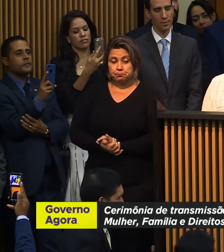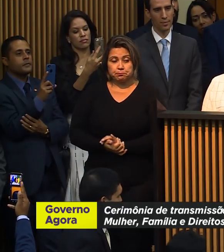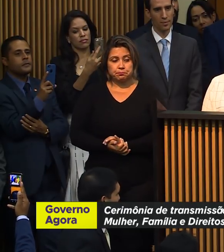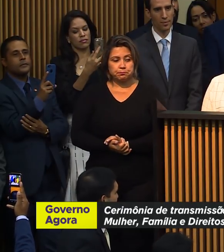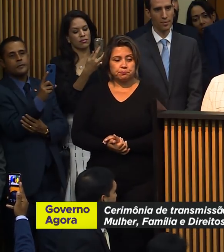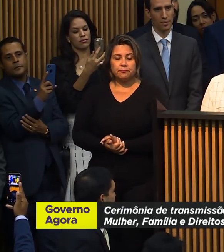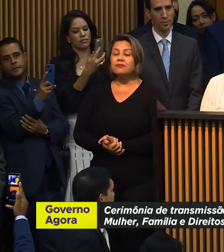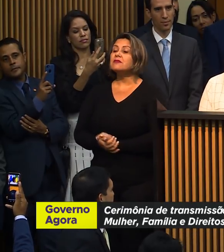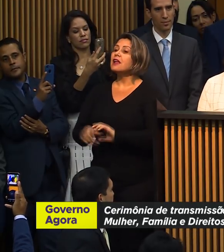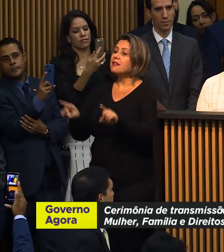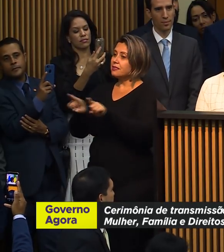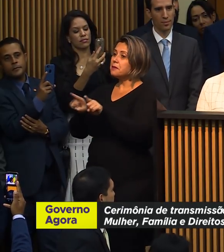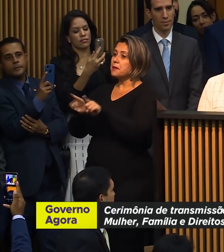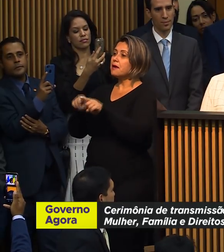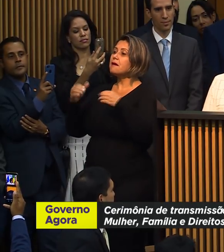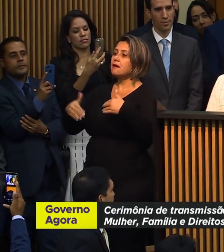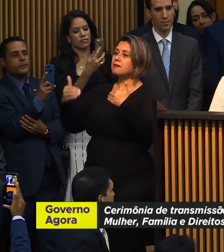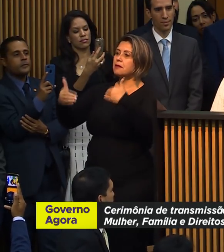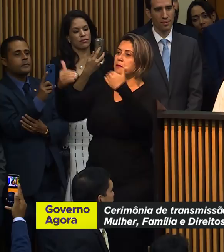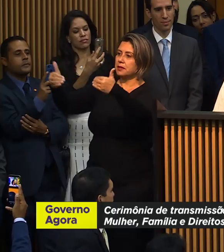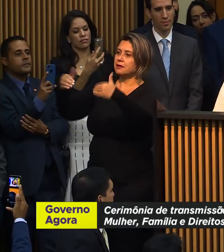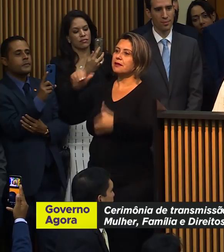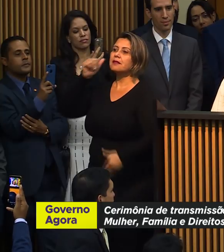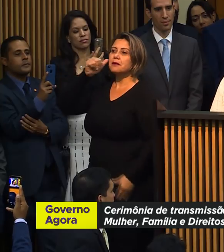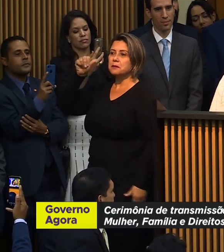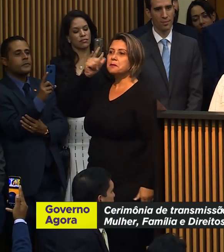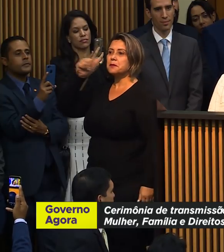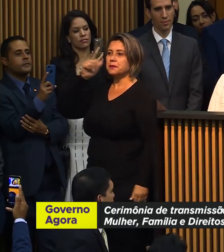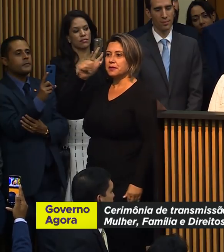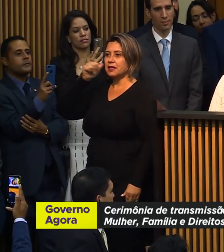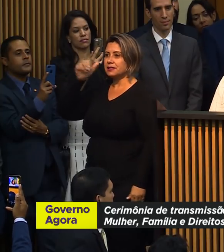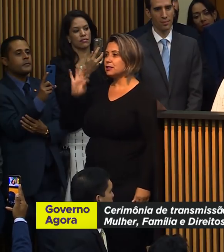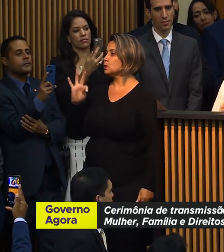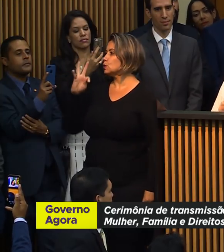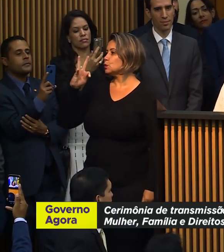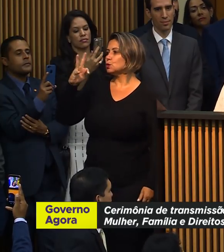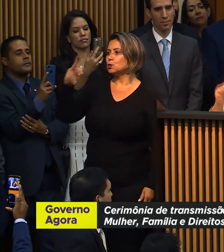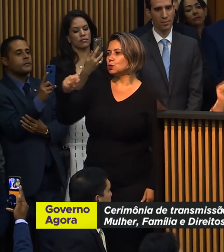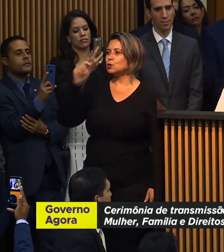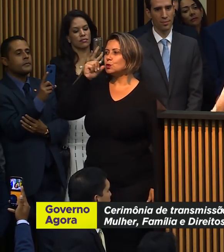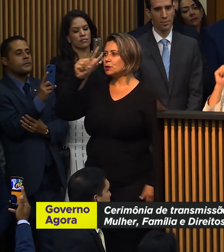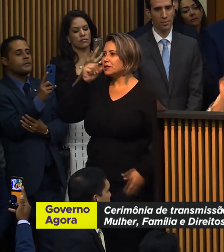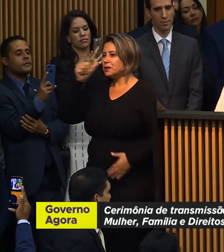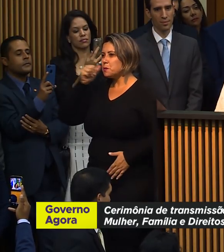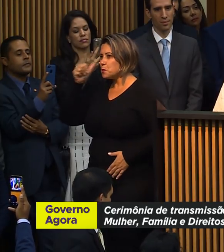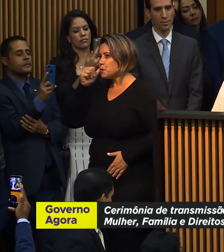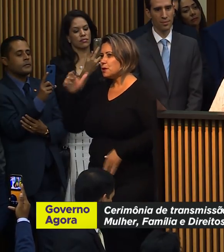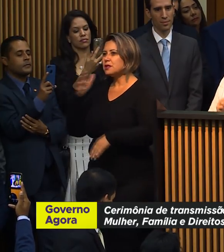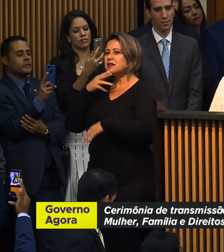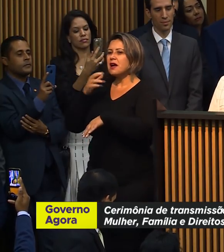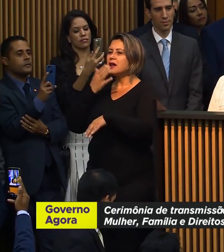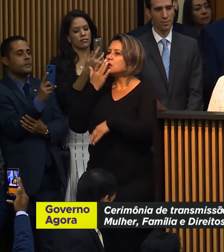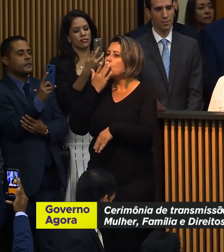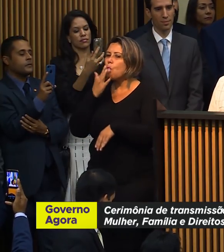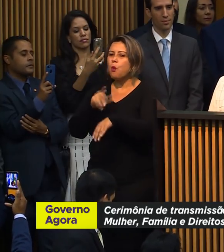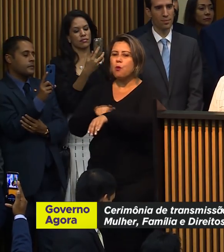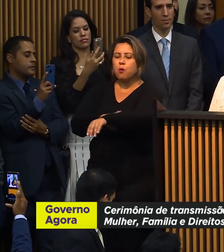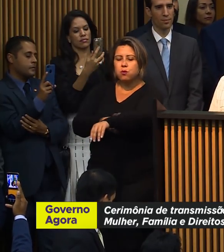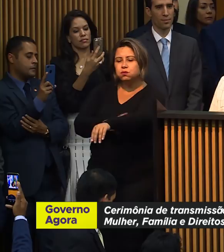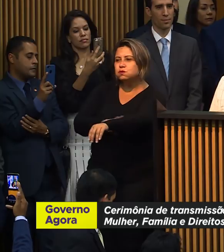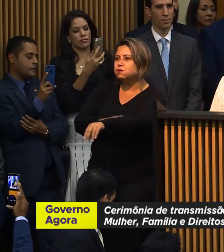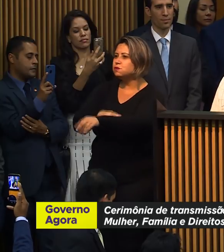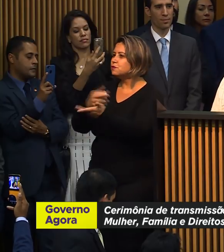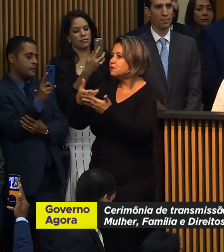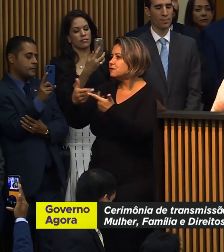Mas esse também é o Ministério da Mulher. Nesse sentido, todas as mulheres de todos os povos, cores e raça serão